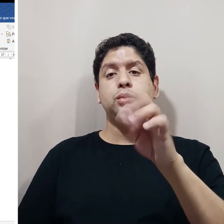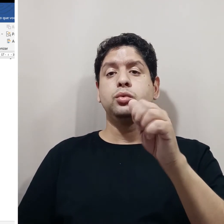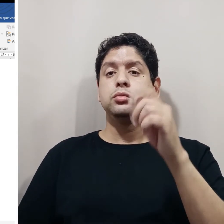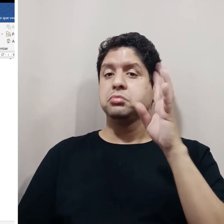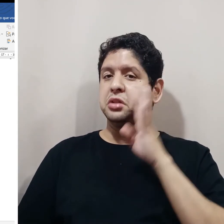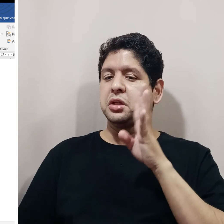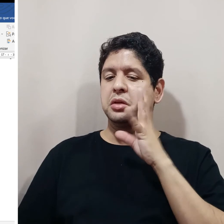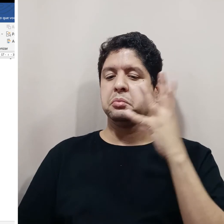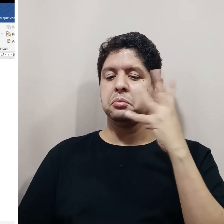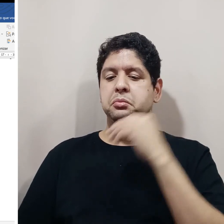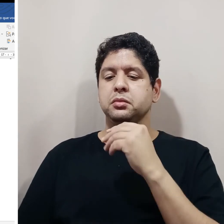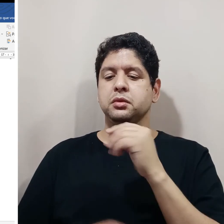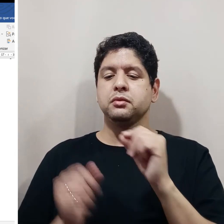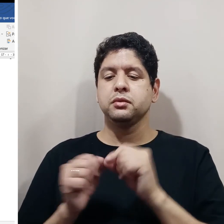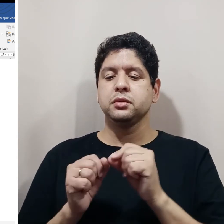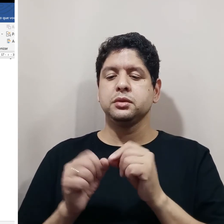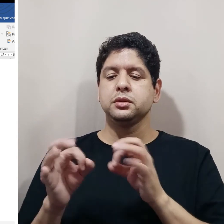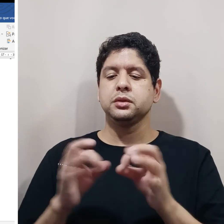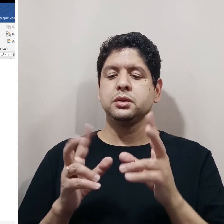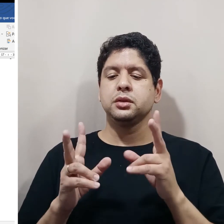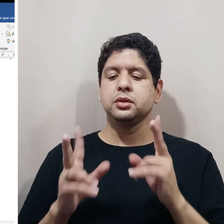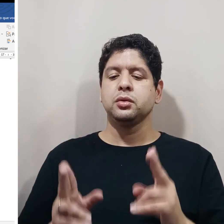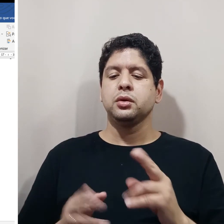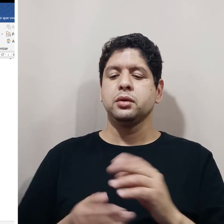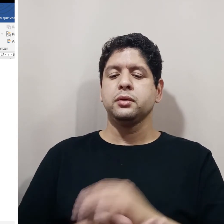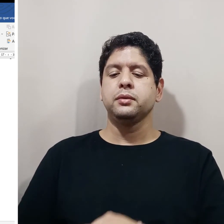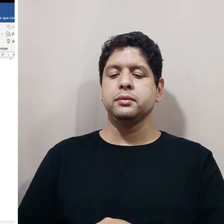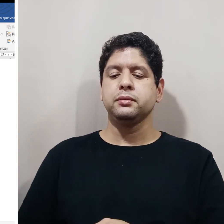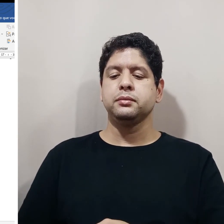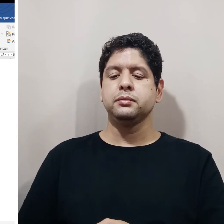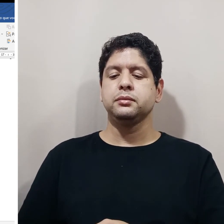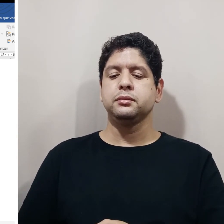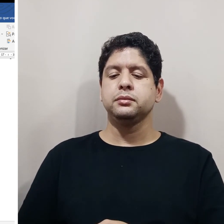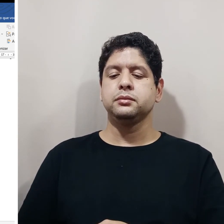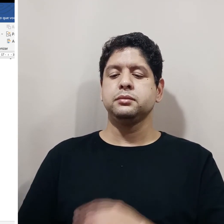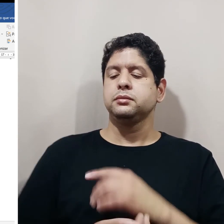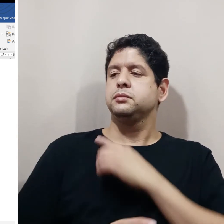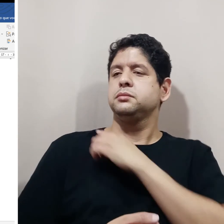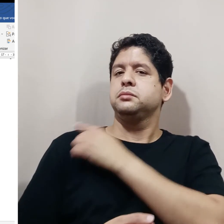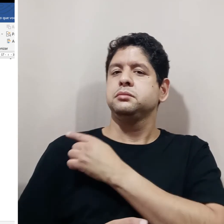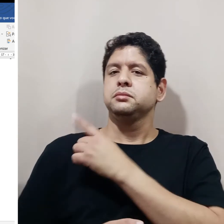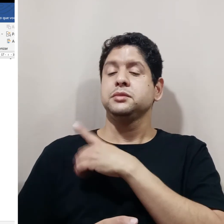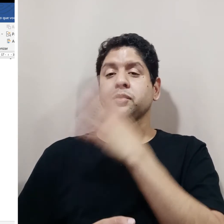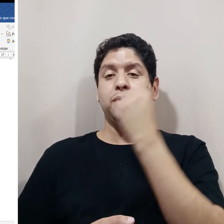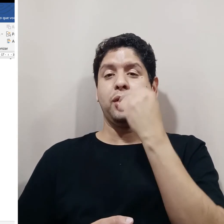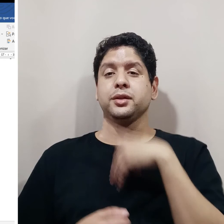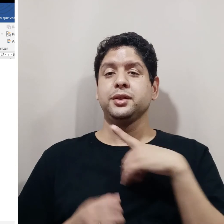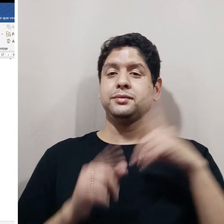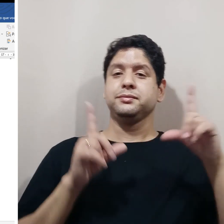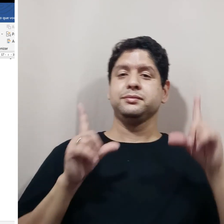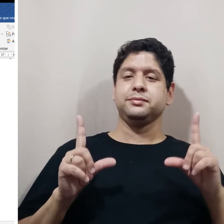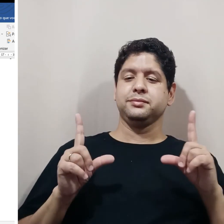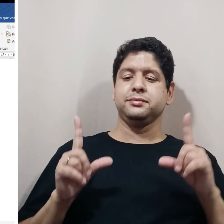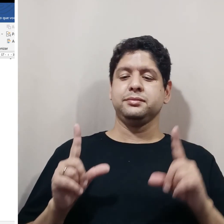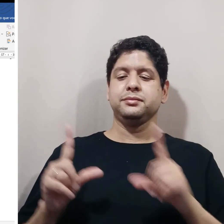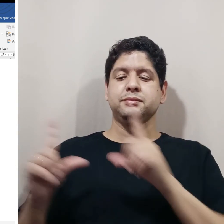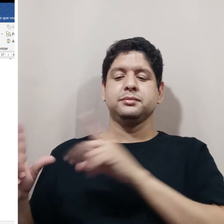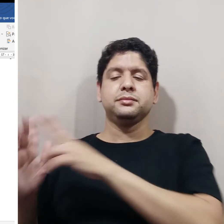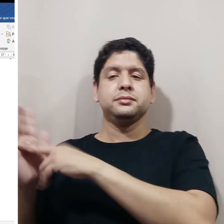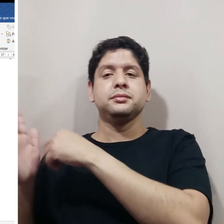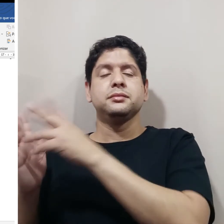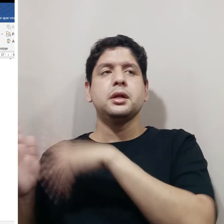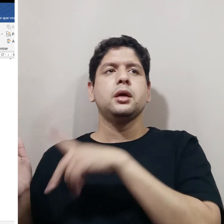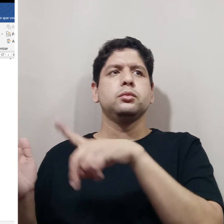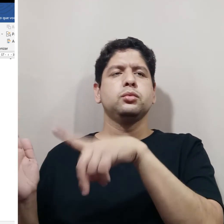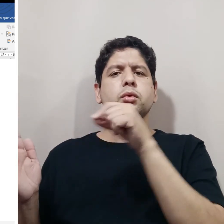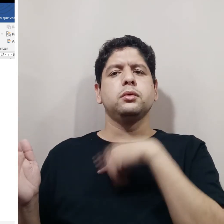numa atividade, né, que nós promovemos no Facebook. Então é um exemplo, né, um exemplo muito bacana, um trabalho lindo, né, muito bem